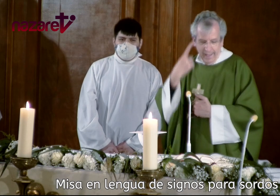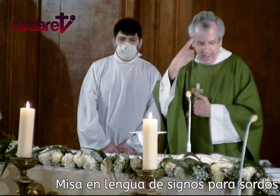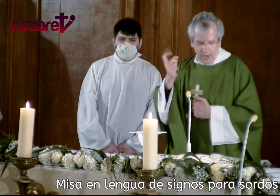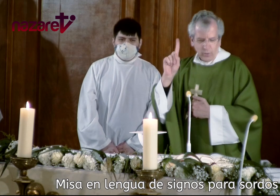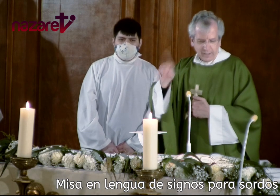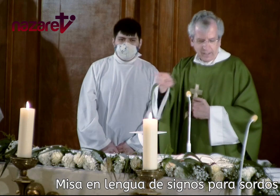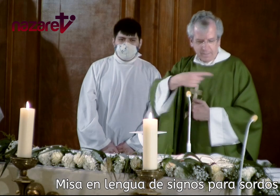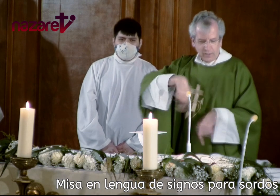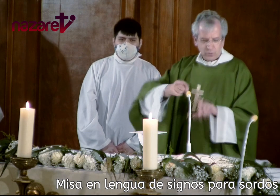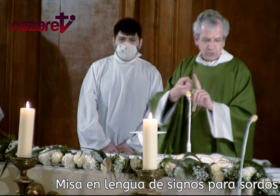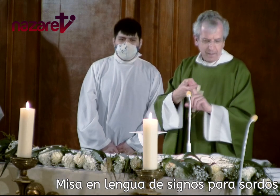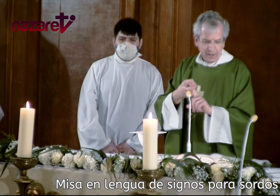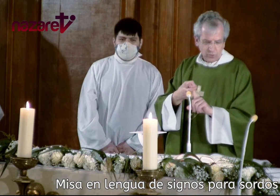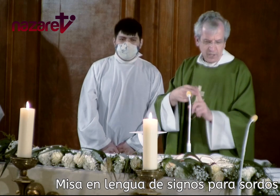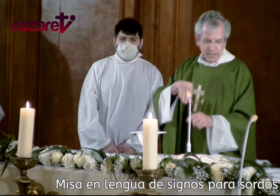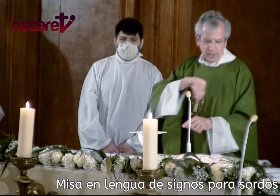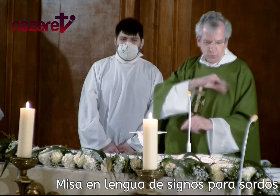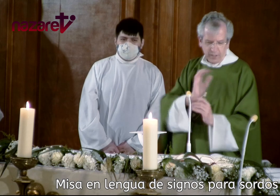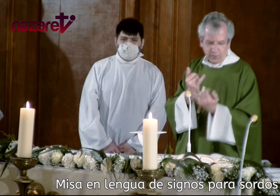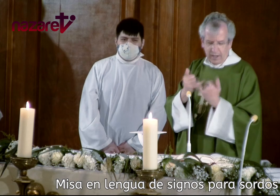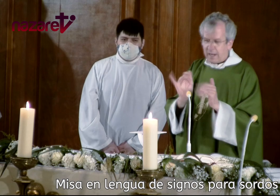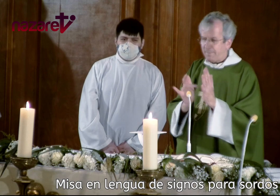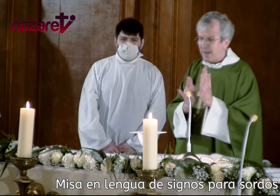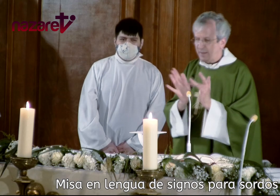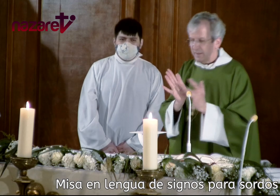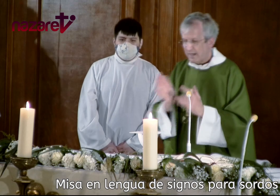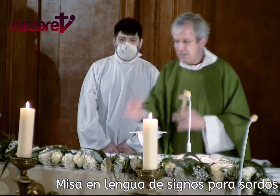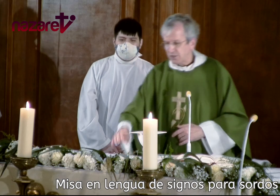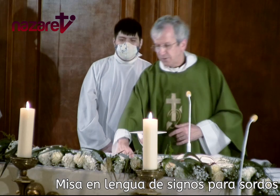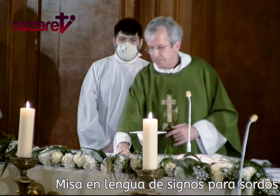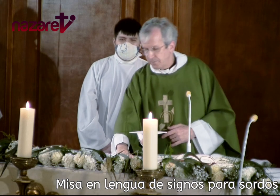acuérdate también de nuestros hermanos que durmieron en la paz de cristo